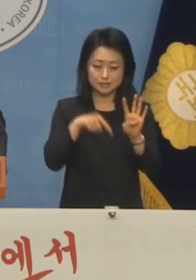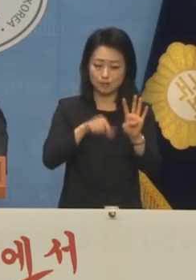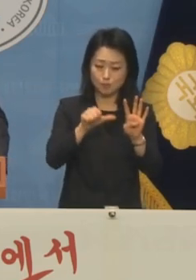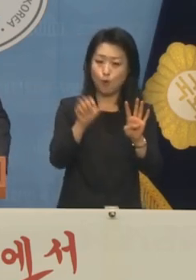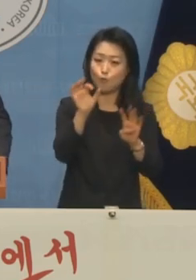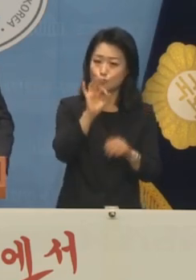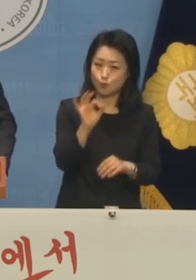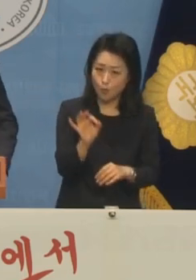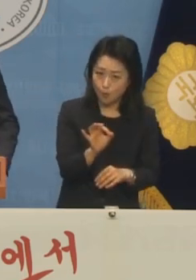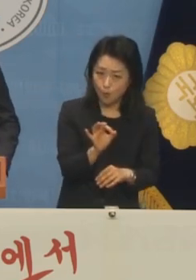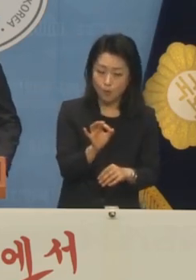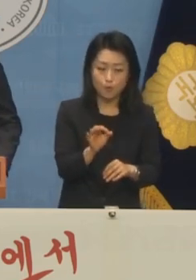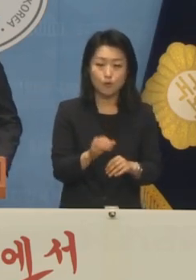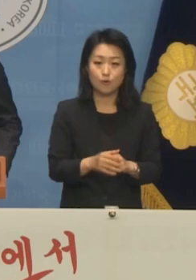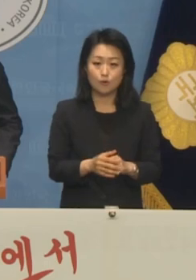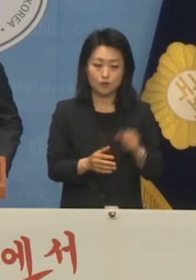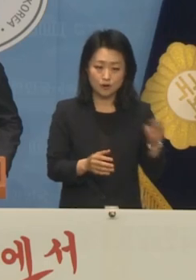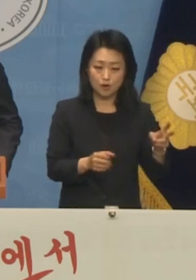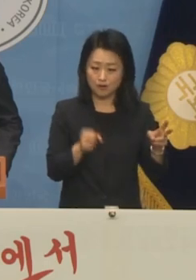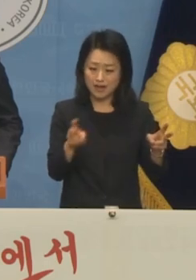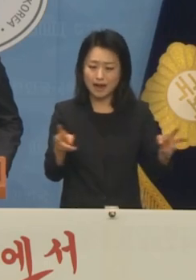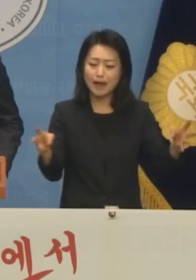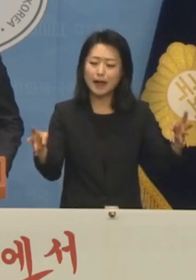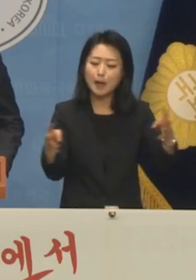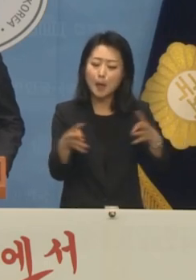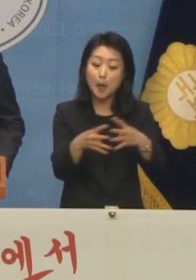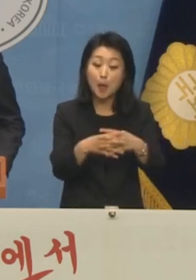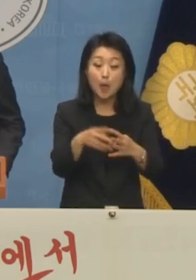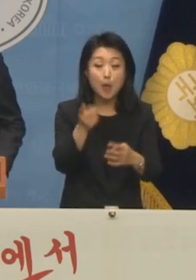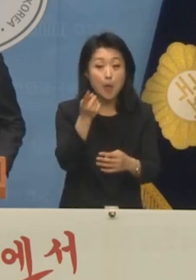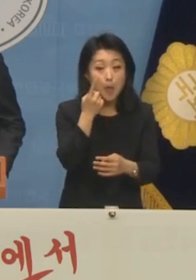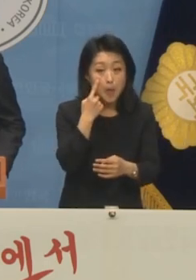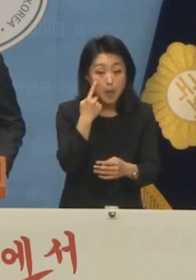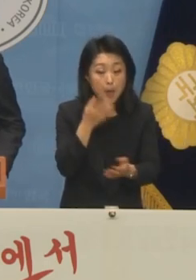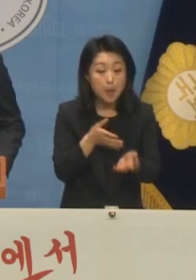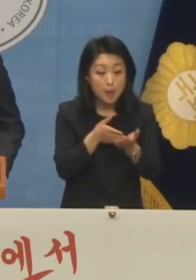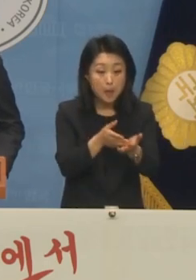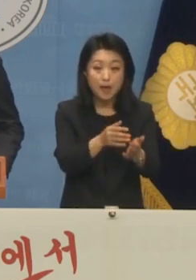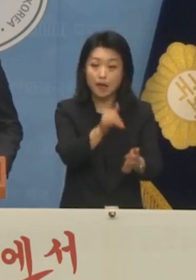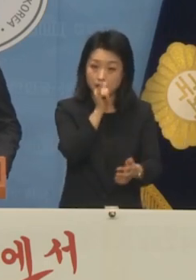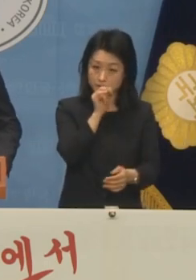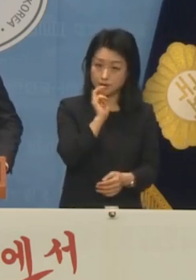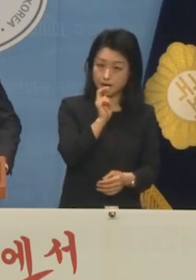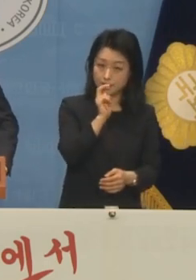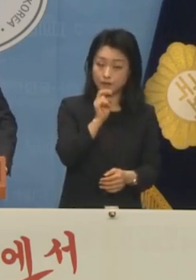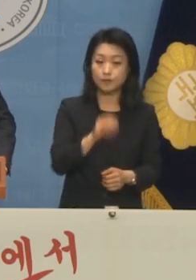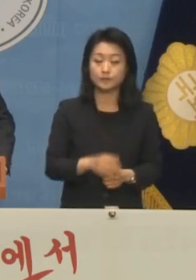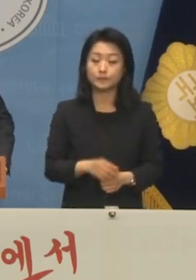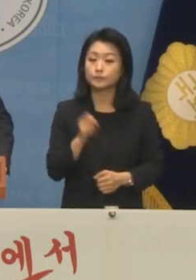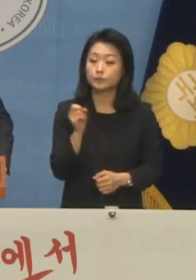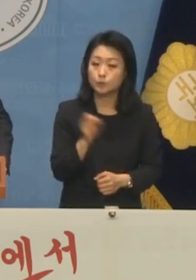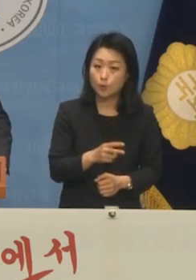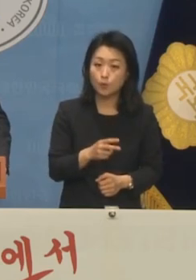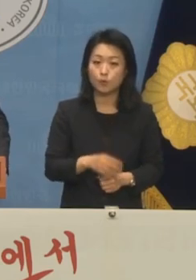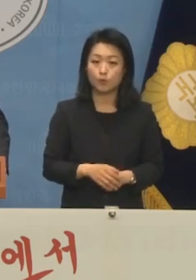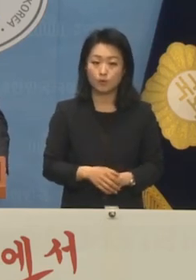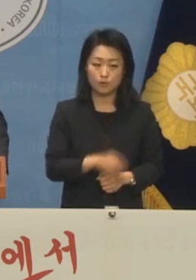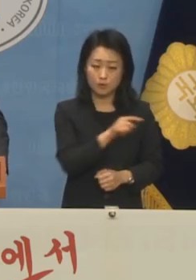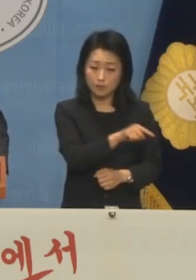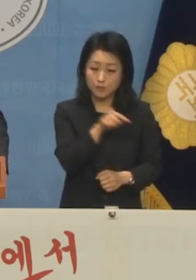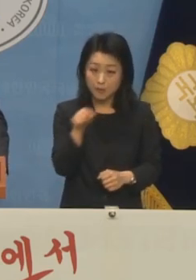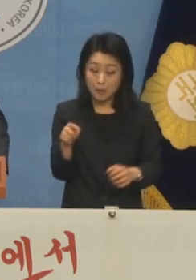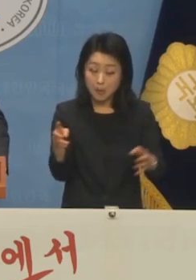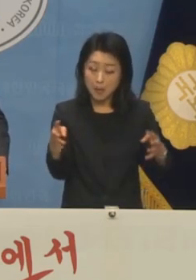44.5%로 여야 간에 합의를 하는 것이 어떻느냐라는 것이 이유일 테고요. 두 번째는 이렇게라도 하는